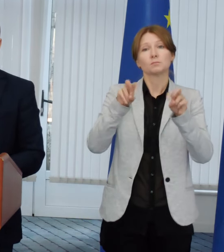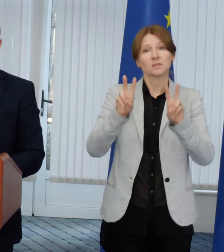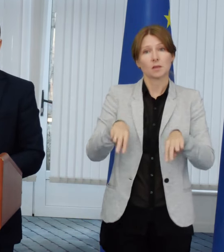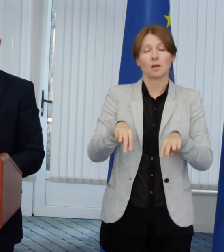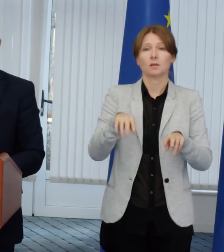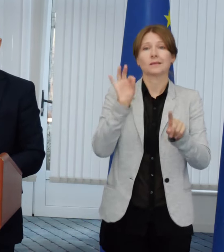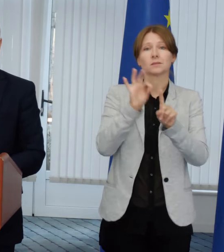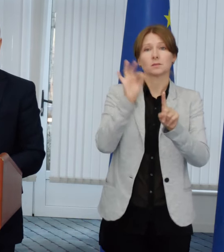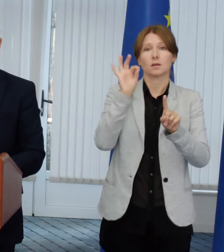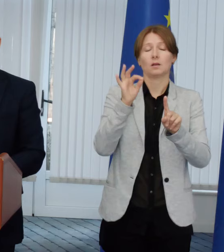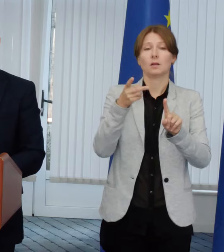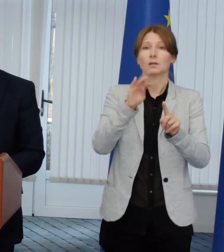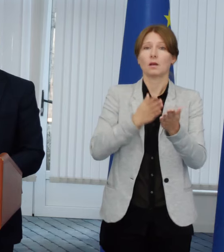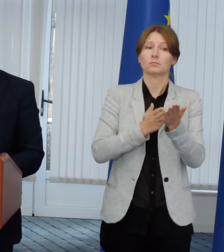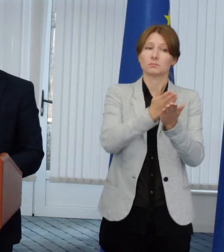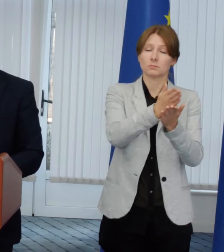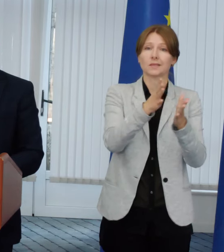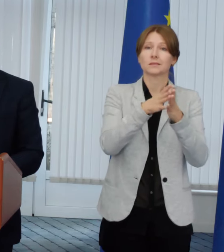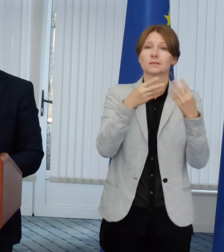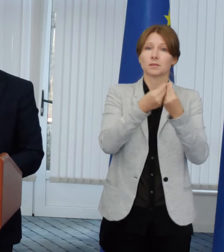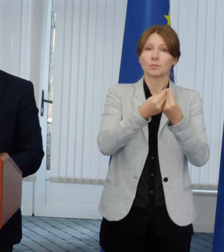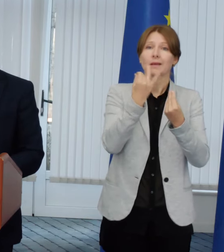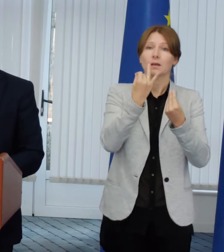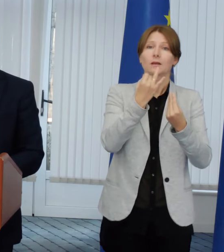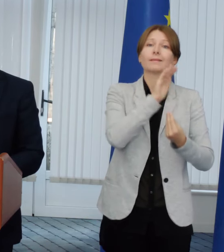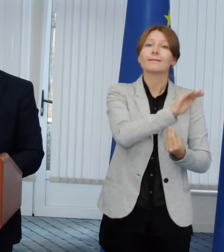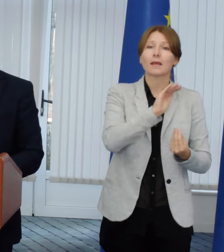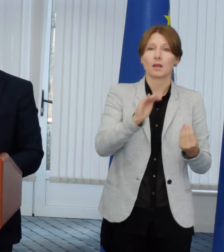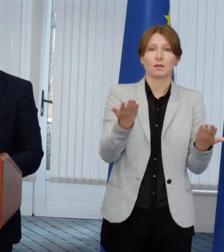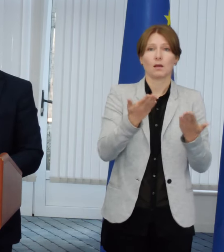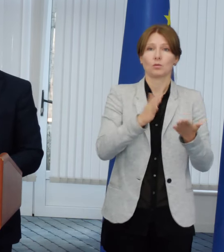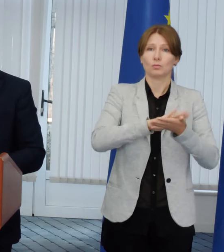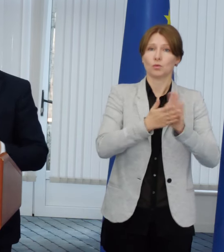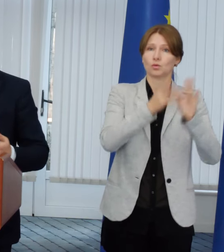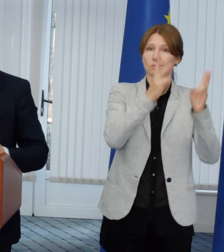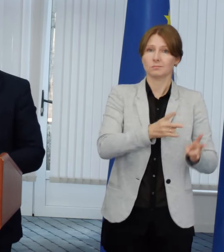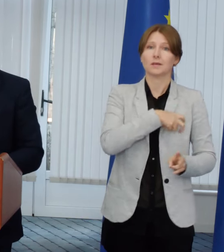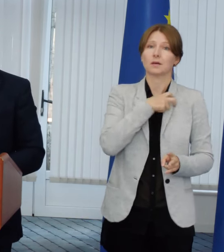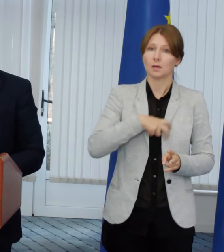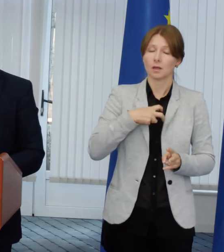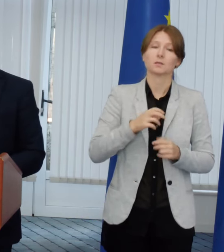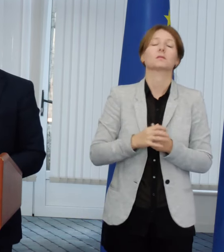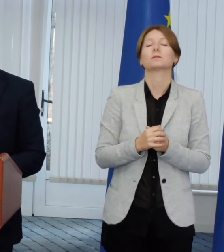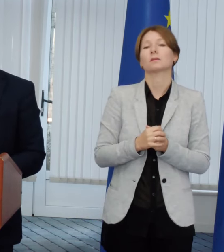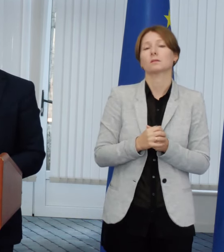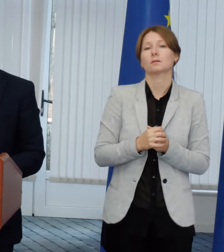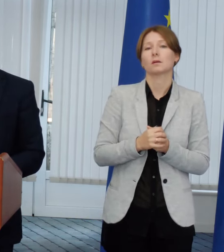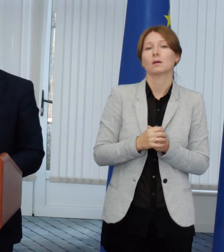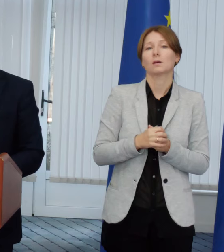servicii destinate copiilor care se află în situații de risc. Noi am constatat și spuneam înainte de